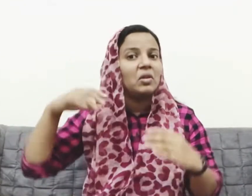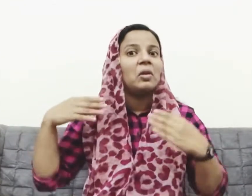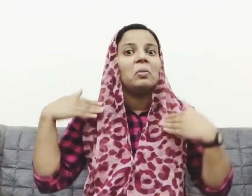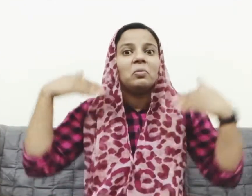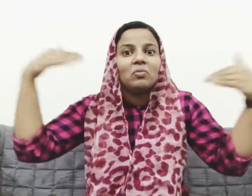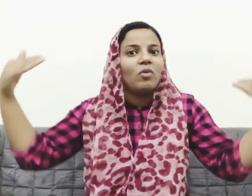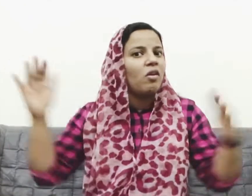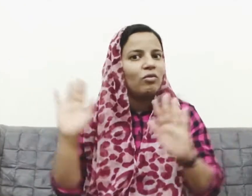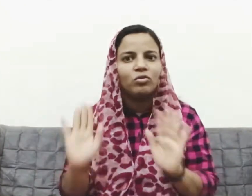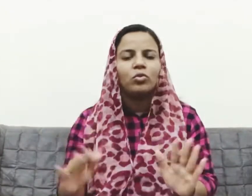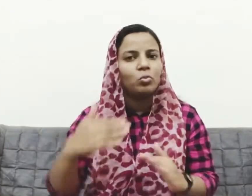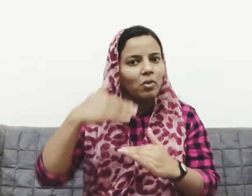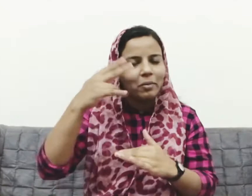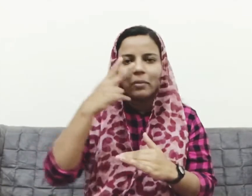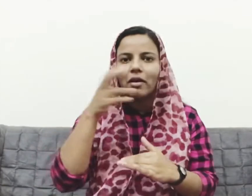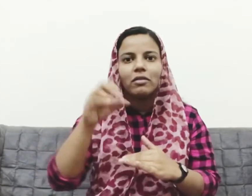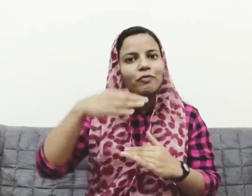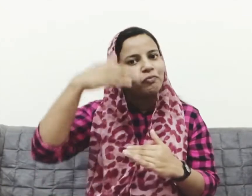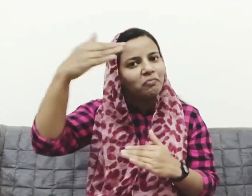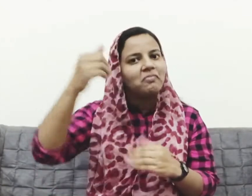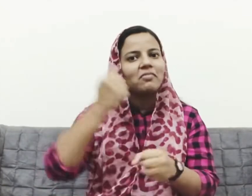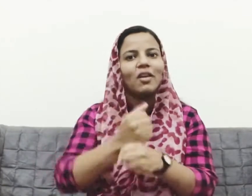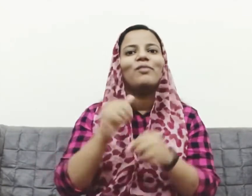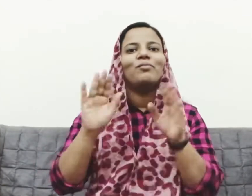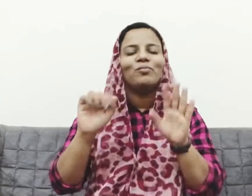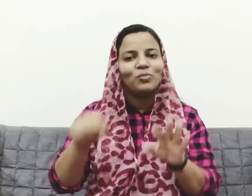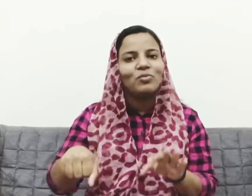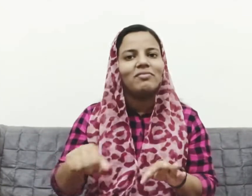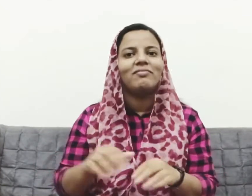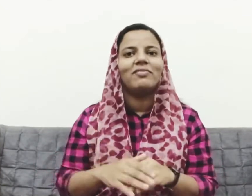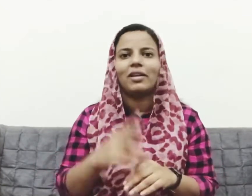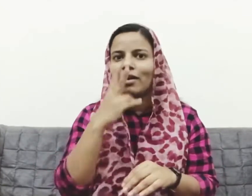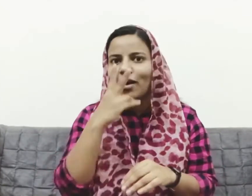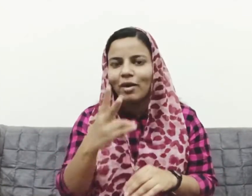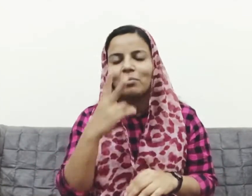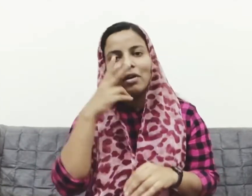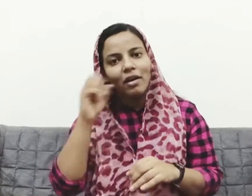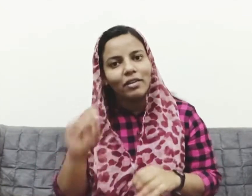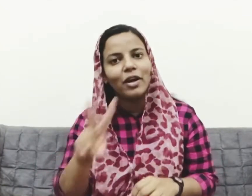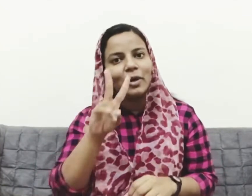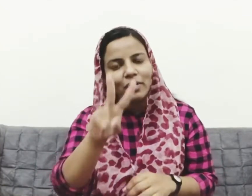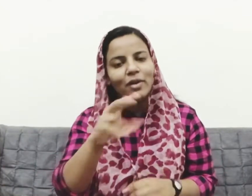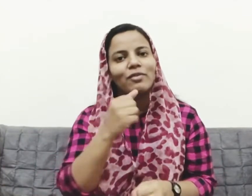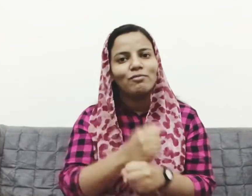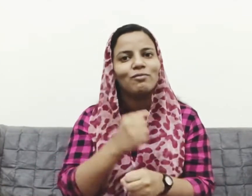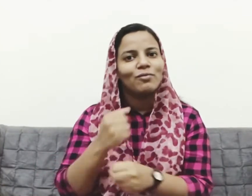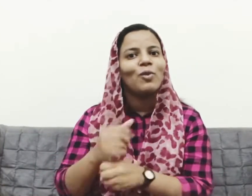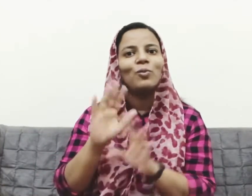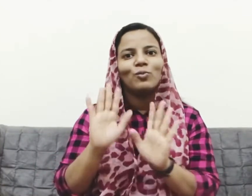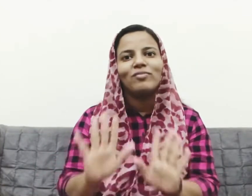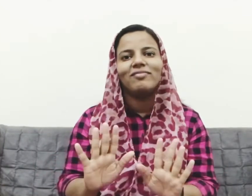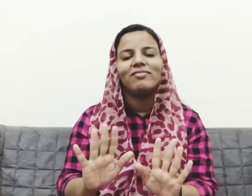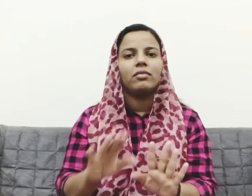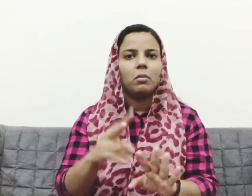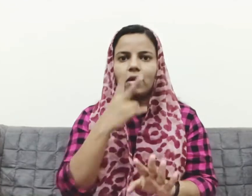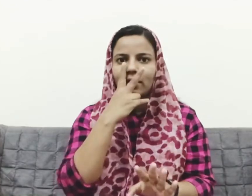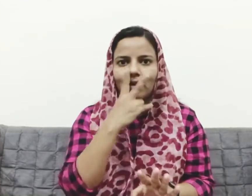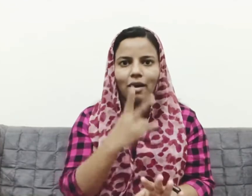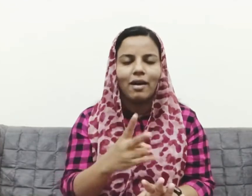ദൂതന്മാരുണ്ട്. ഇവർ ഇങ്ങനെ പല കാര്യങ്ങൾ അൺസീൻ വേൾഡിലുണ്ട്. കാണുന്ന ലോകമുണ്ട്, കാണാത്ത ലോകമുണ്ട്. അവൻ കാണുന്നതിനെ അല്ല, ഞങ്ങൾ കാണാത്തതിനെ വിശ്വസിക്കുന്ന